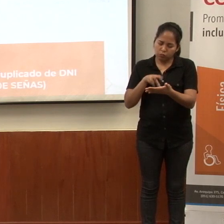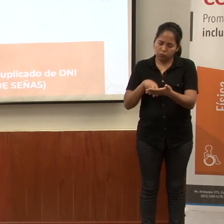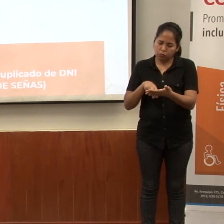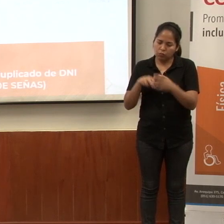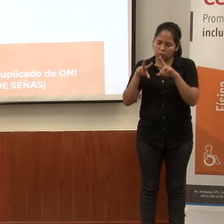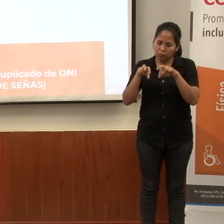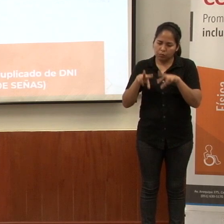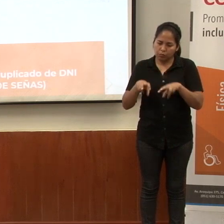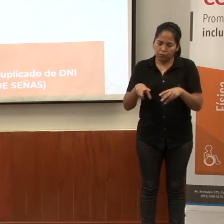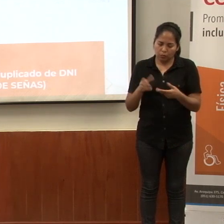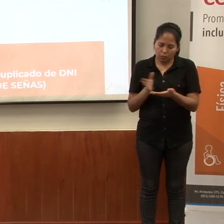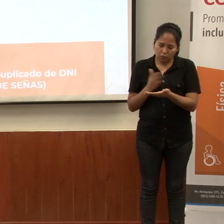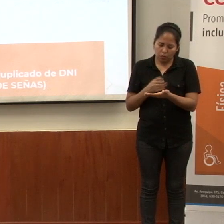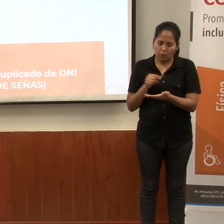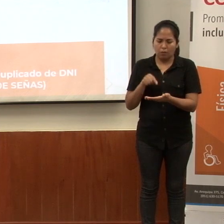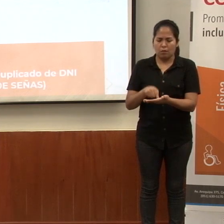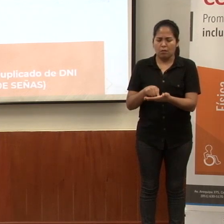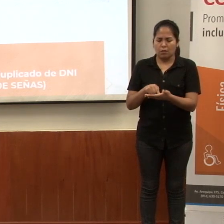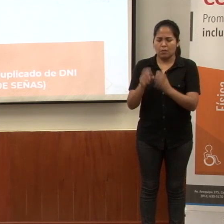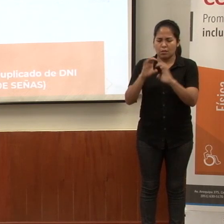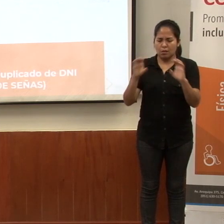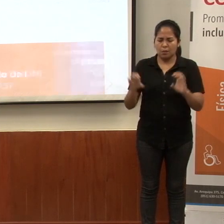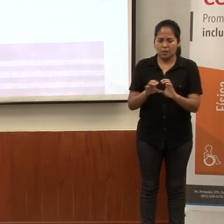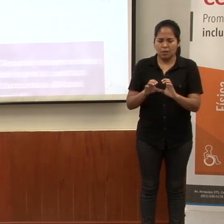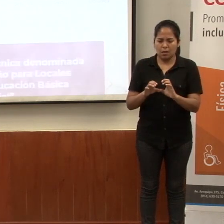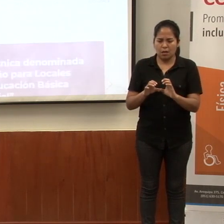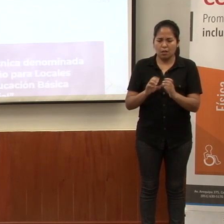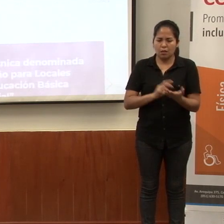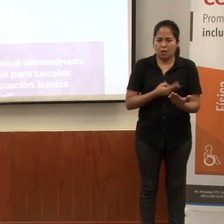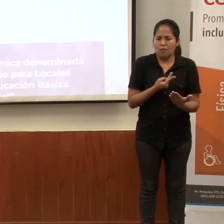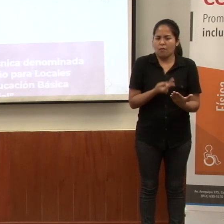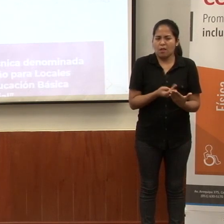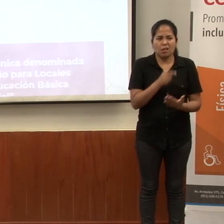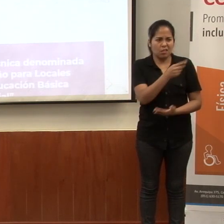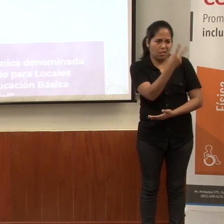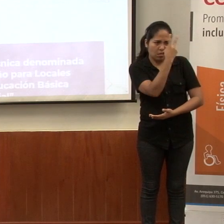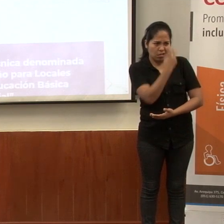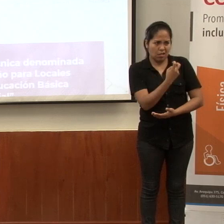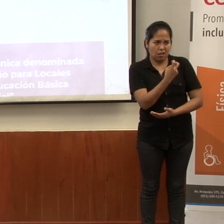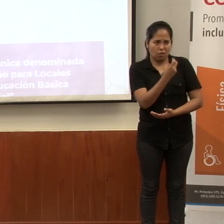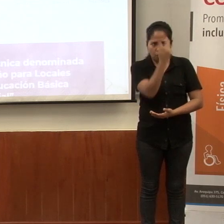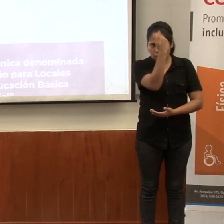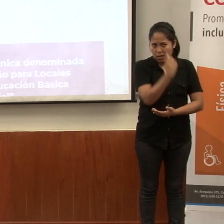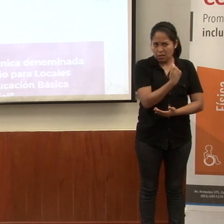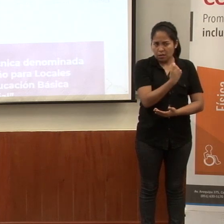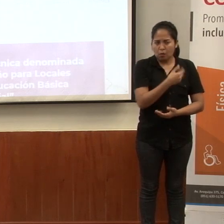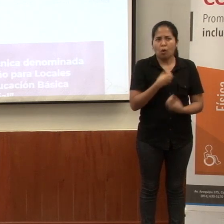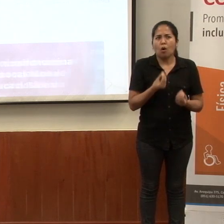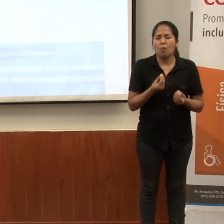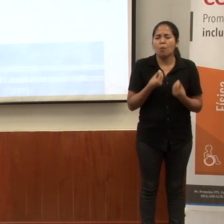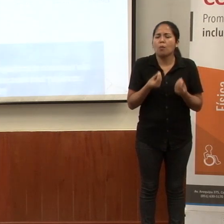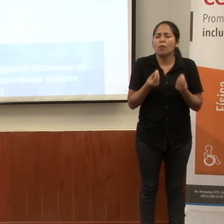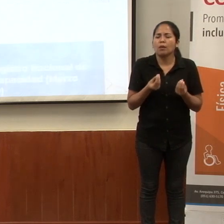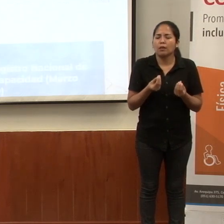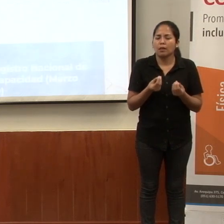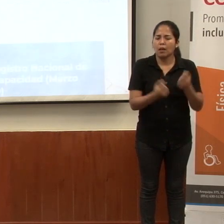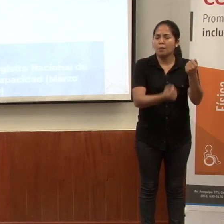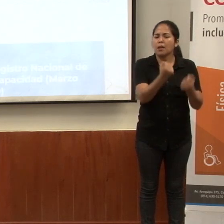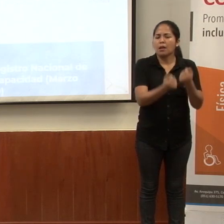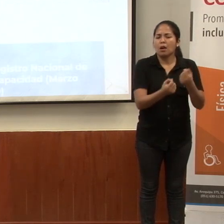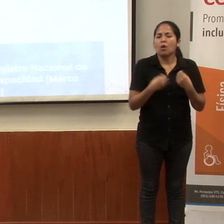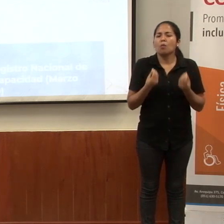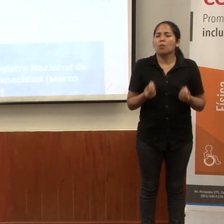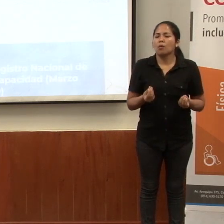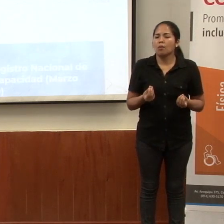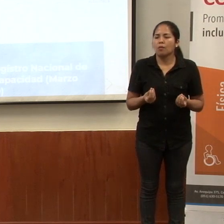investigan, averiguan y dice, tiene un certificado de discapacidad severa y dice que es ciego bilateral. ¿Cómo puede ser ciego si está manejando?